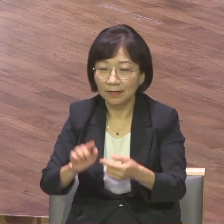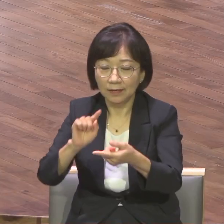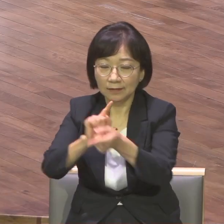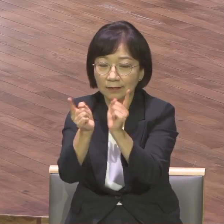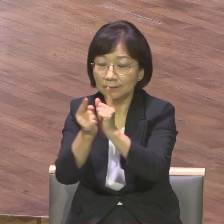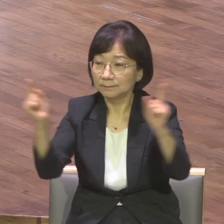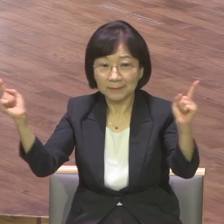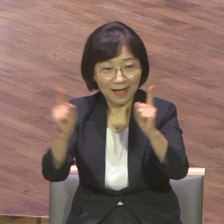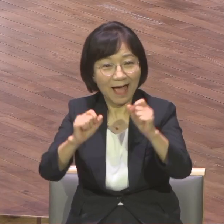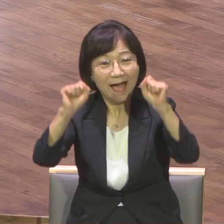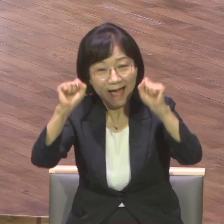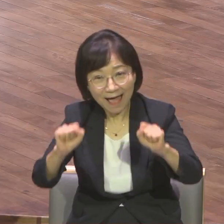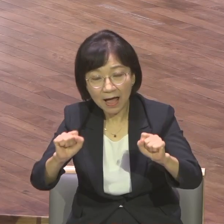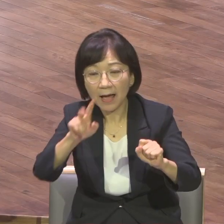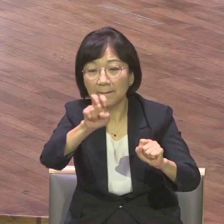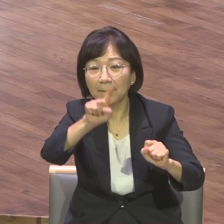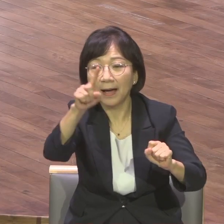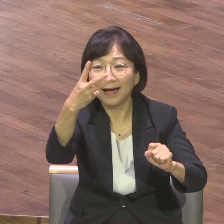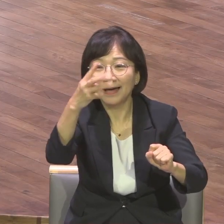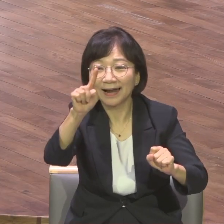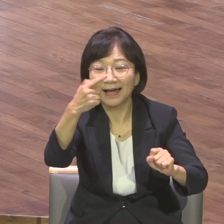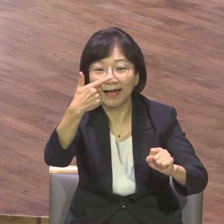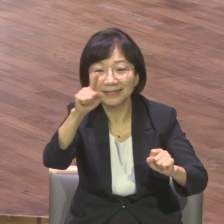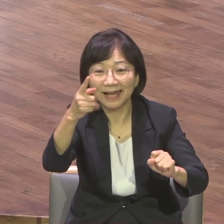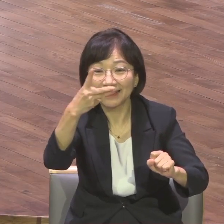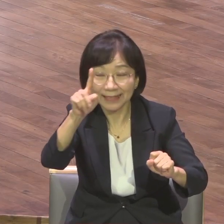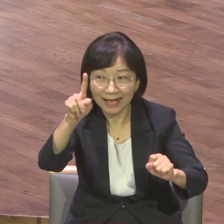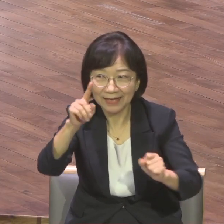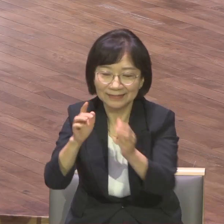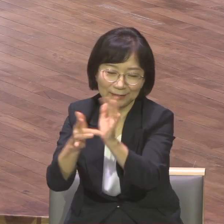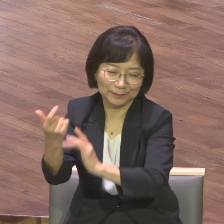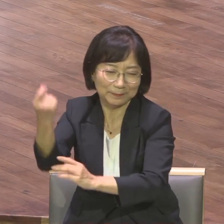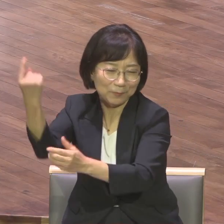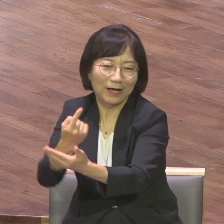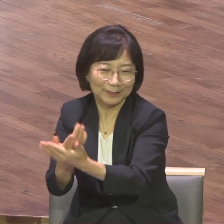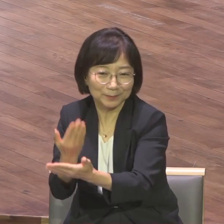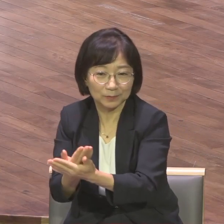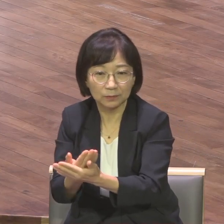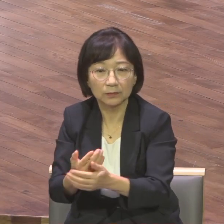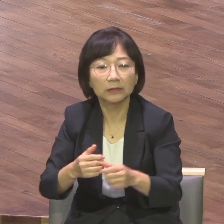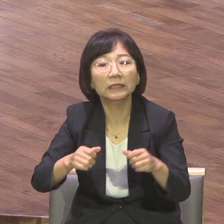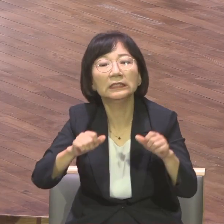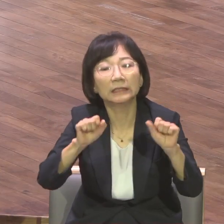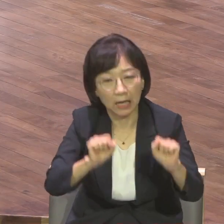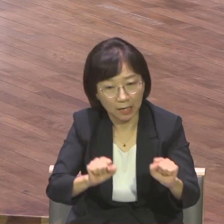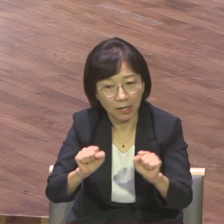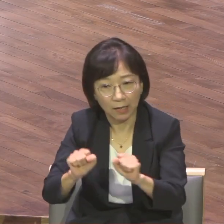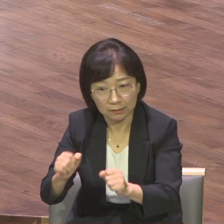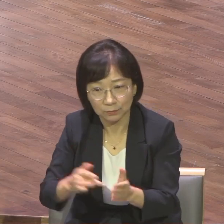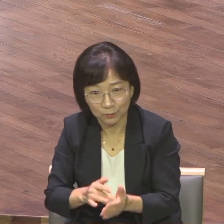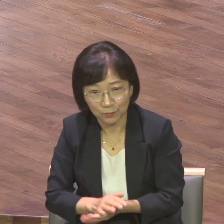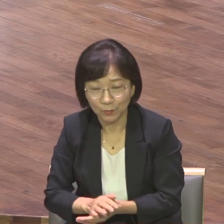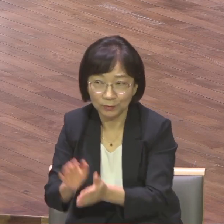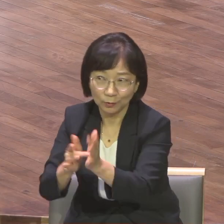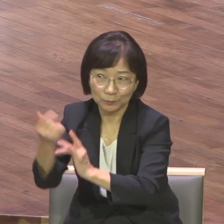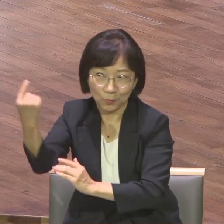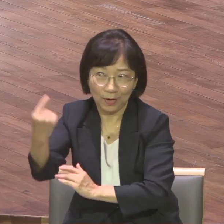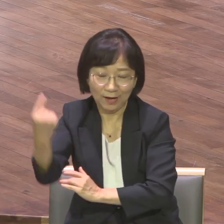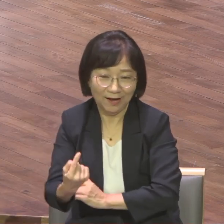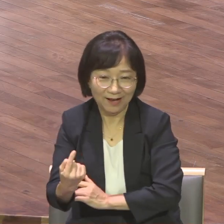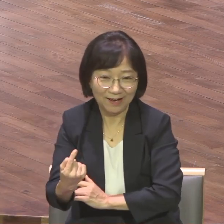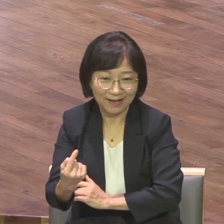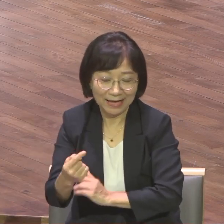마라나타였어요. 오늘부터 한번 하세요. 마라나타, 예수님 곧 오십니다. 그런 뜻이에요.